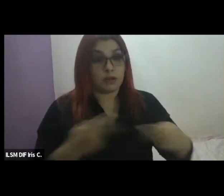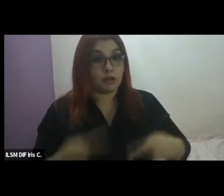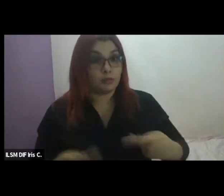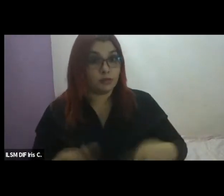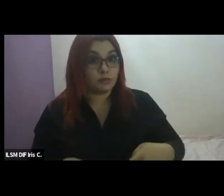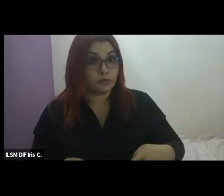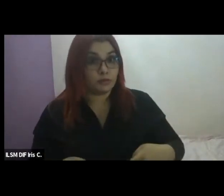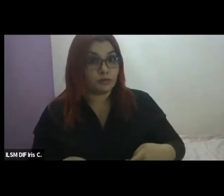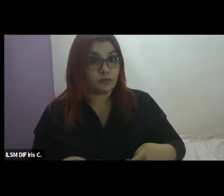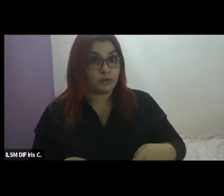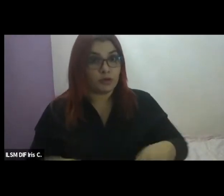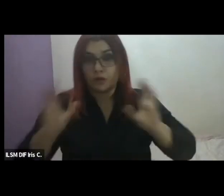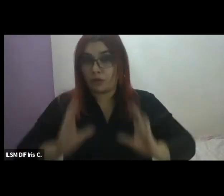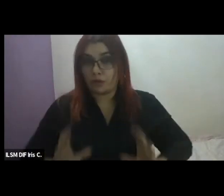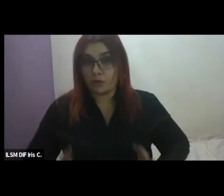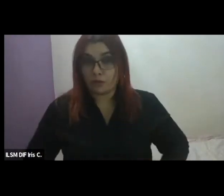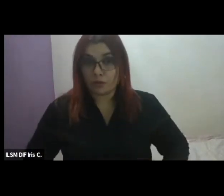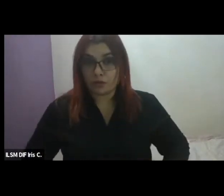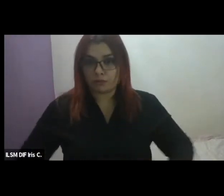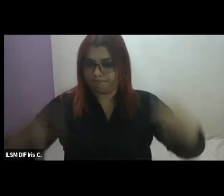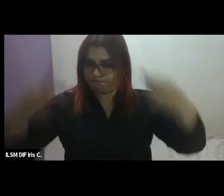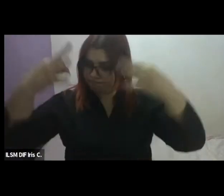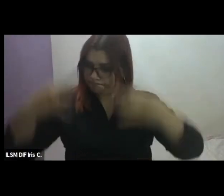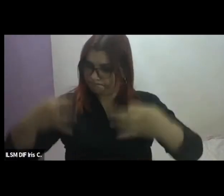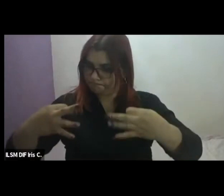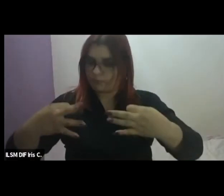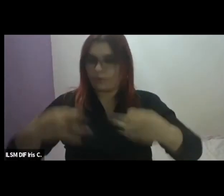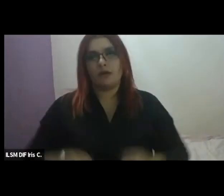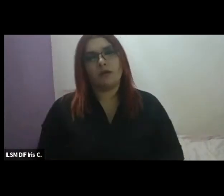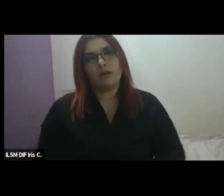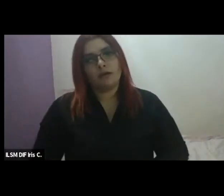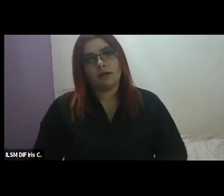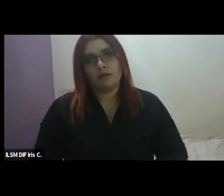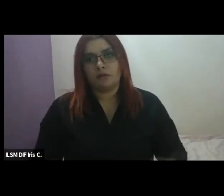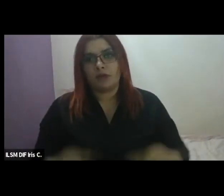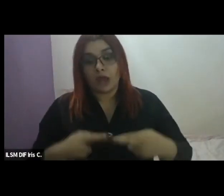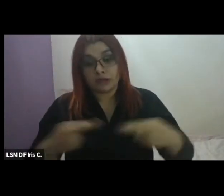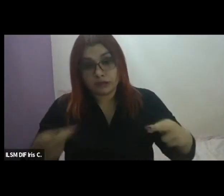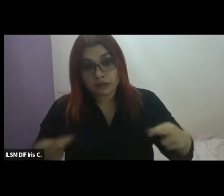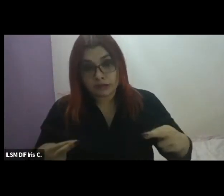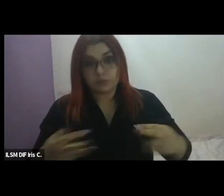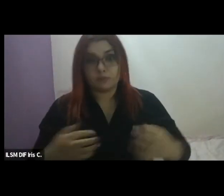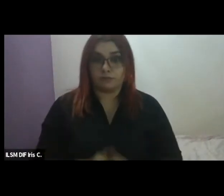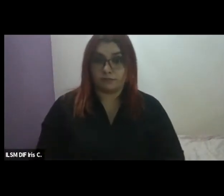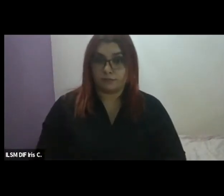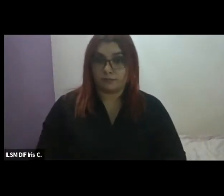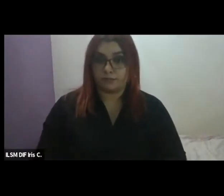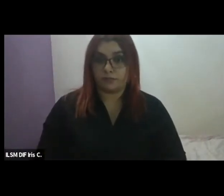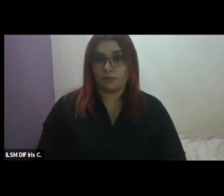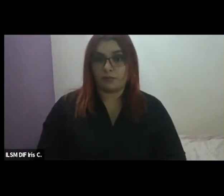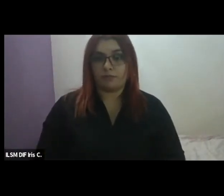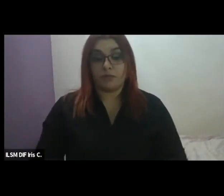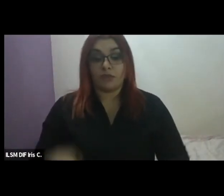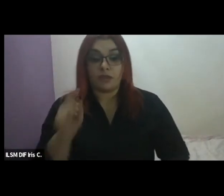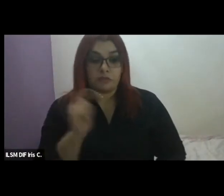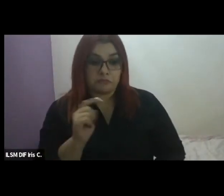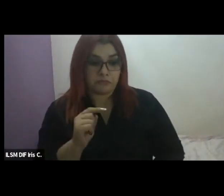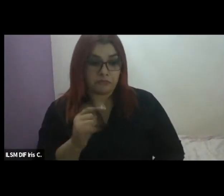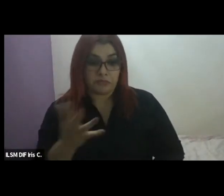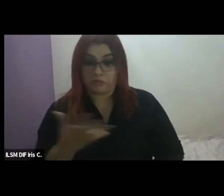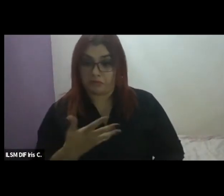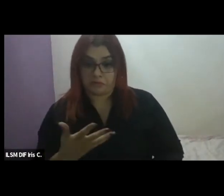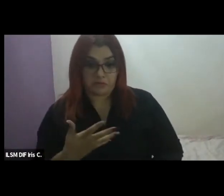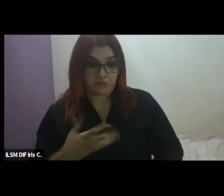corporal obligatoria exigida por el sistema de producción capitalista. Los sujetos que no cumplen con este deber ser no se